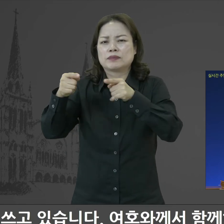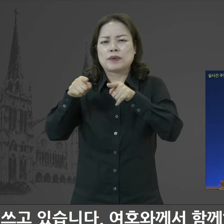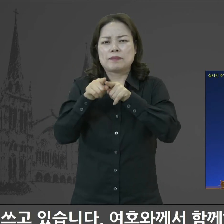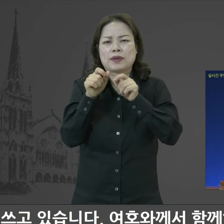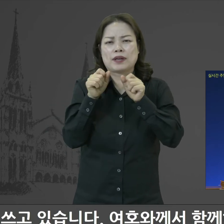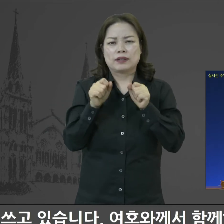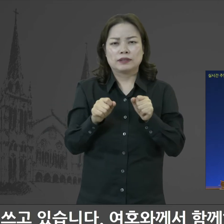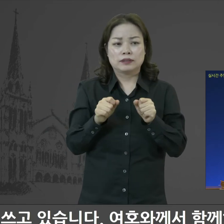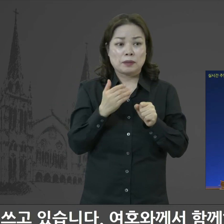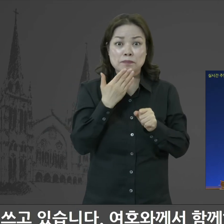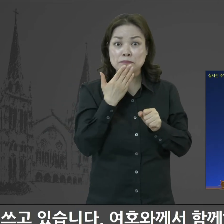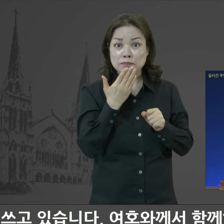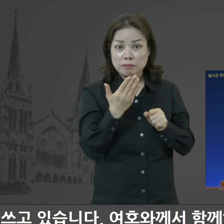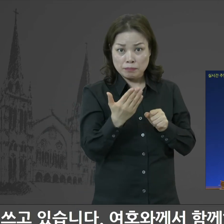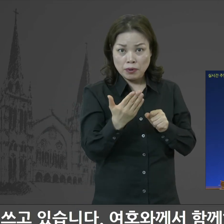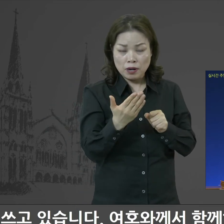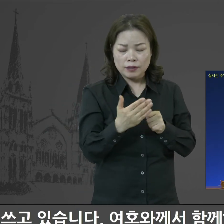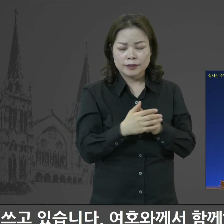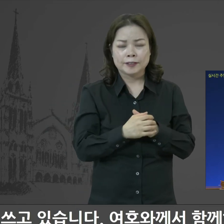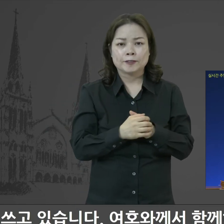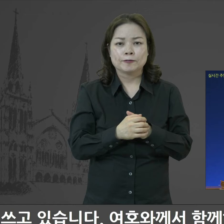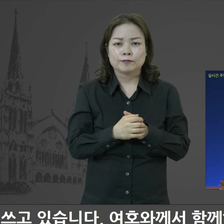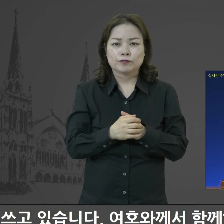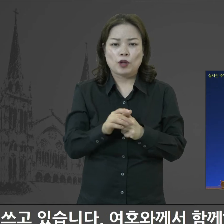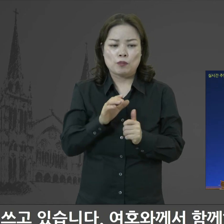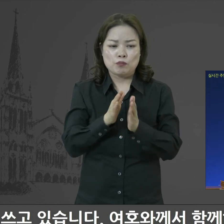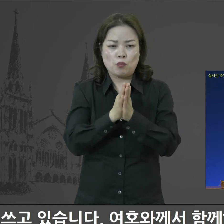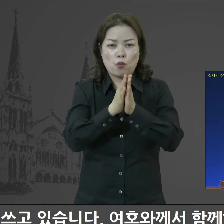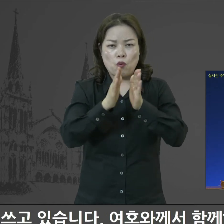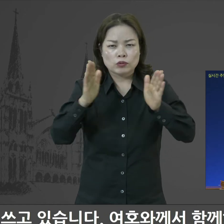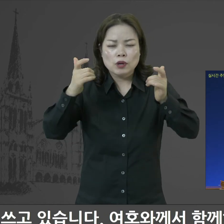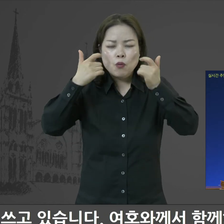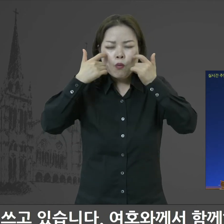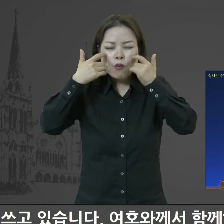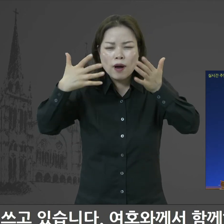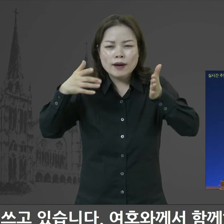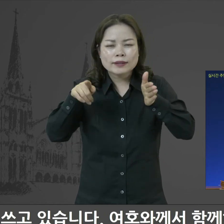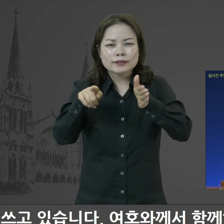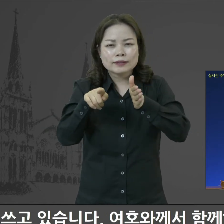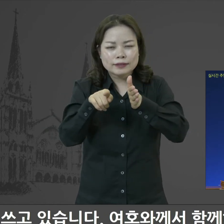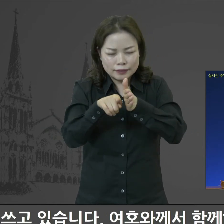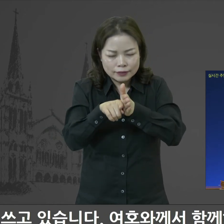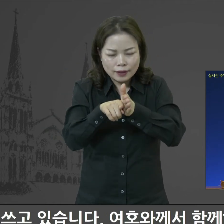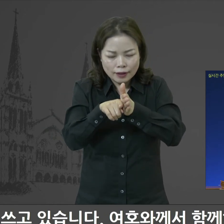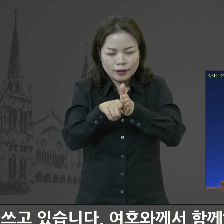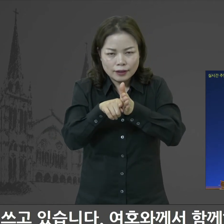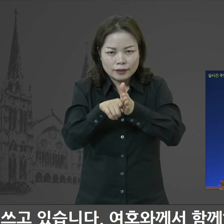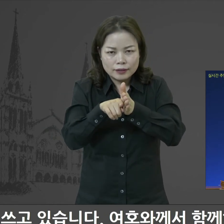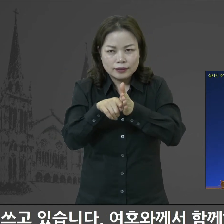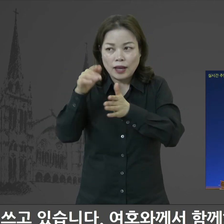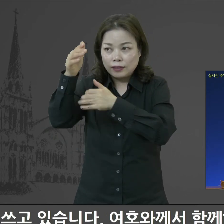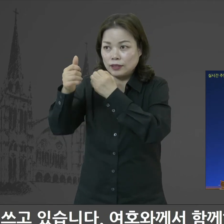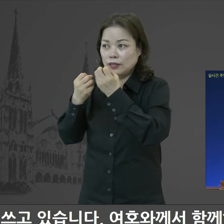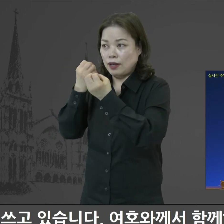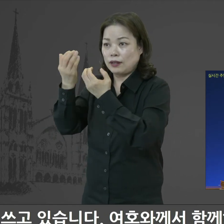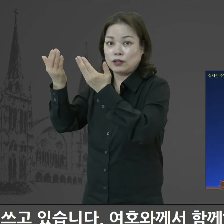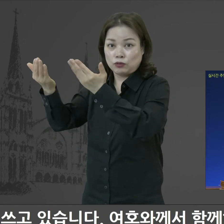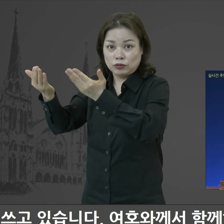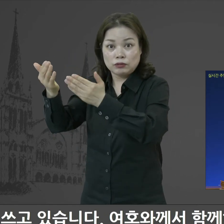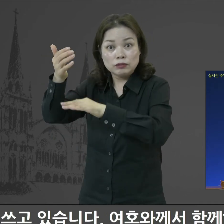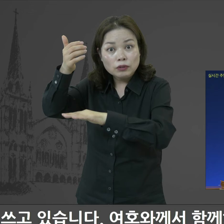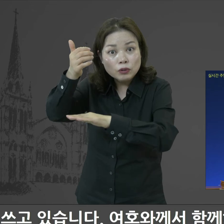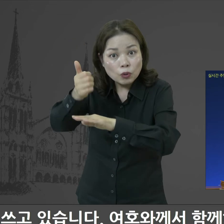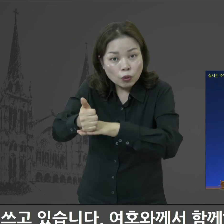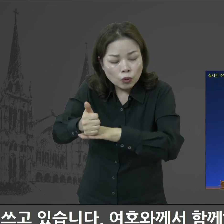계실 때만 이 일들이 가능하기 때문임을 모세는 확신에 찬 기도로 하나님 앞에 아뢰고 있는 것이죠.